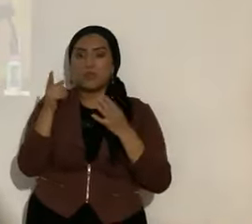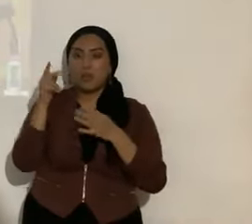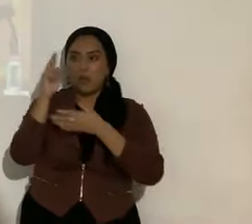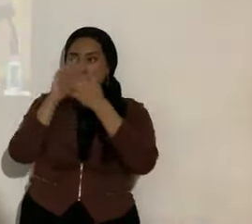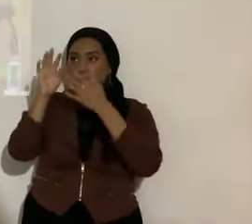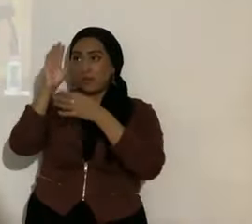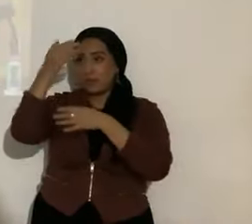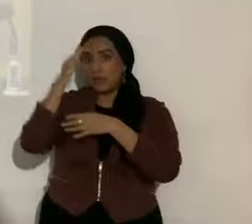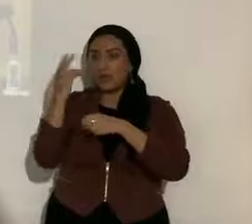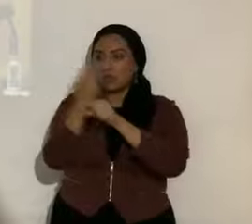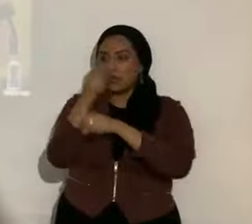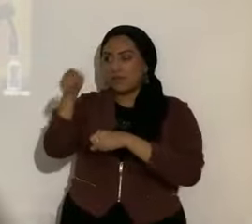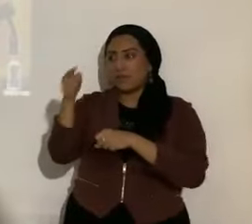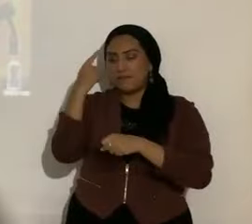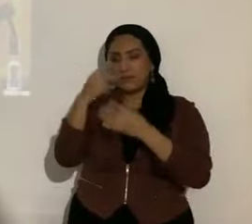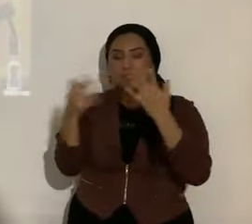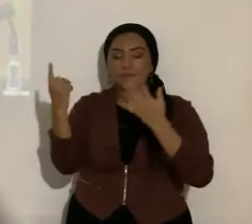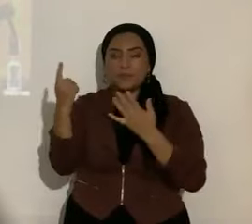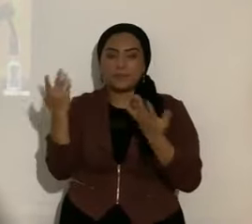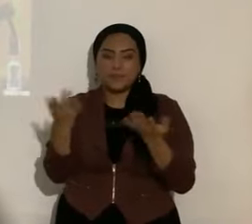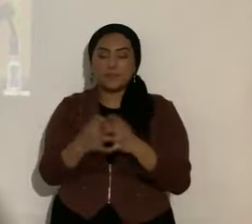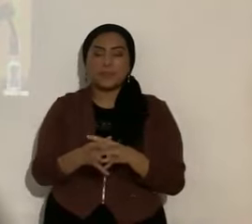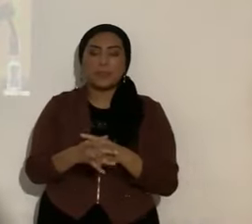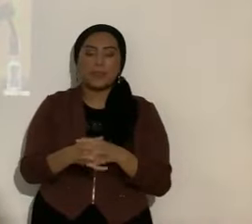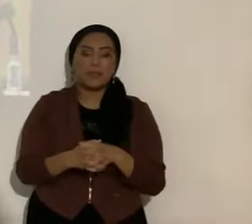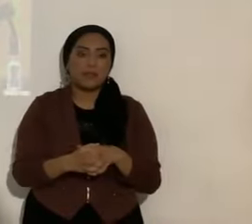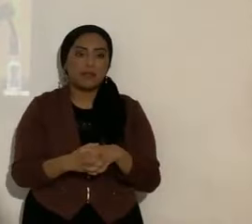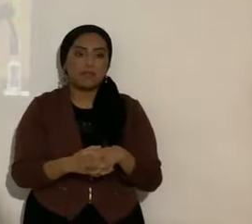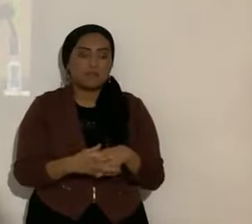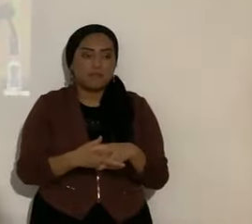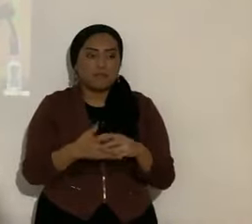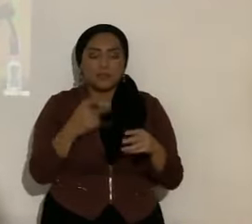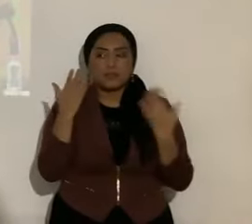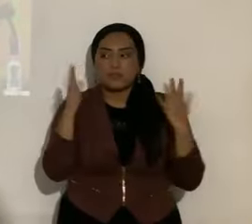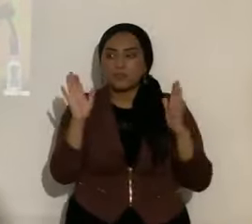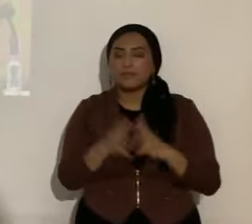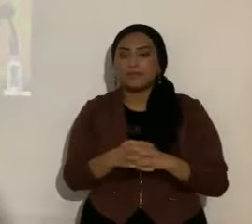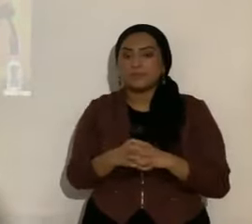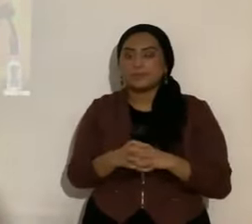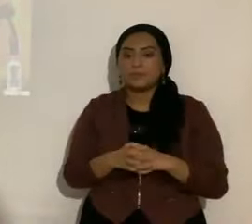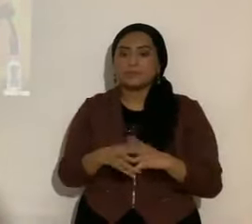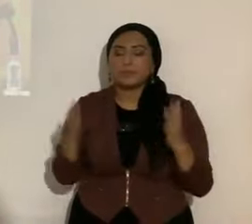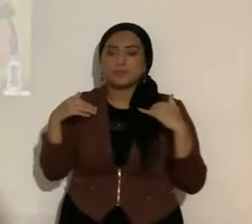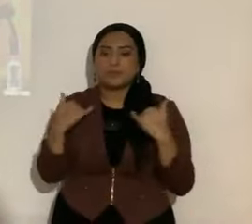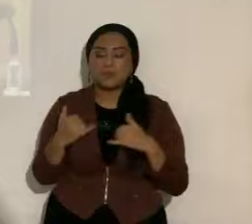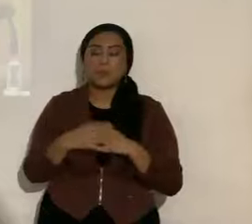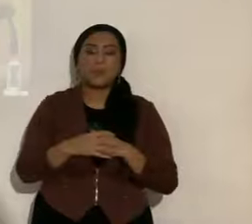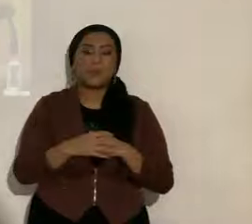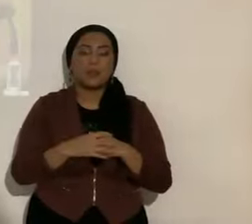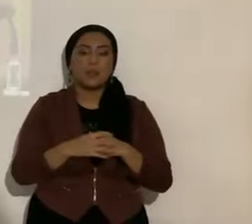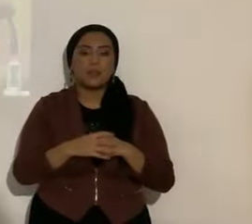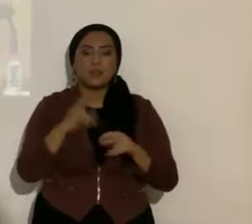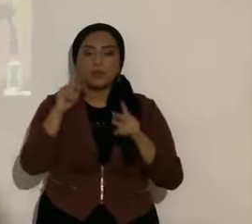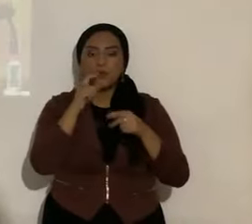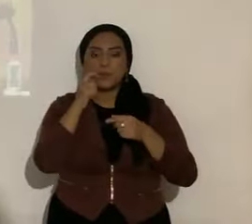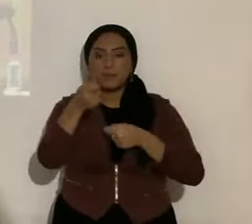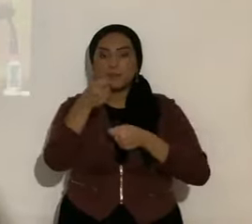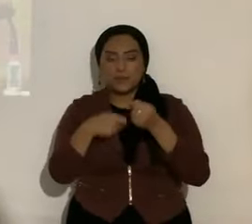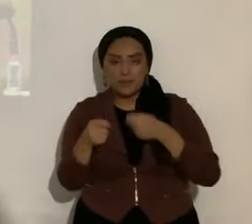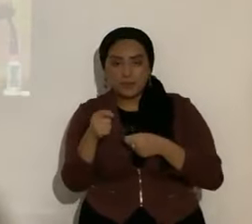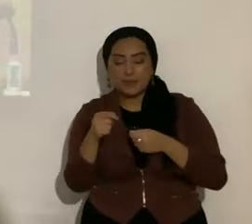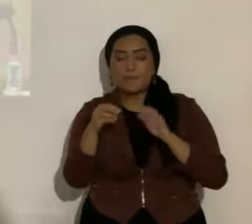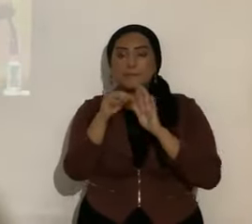Eterno para algo, ¿sí? Pero ni siquiera así. Ahora, los sucesores. El